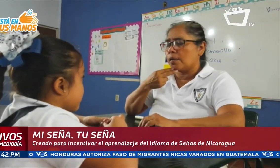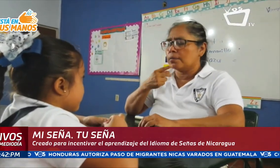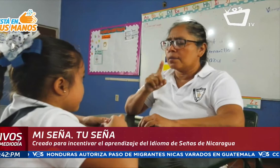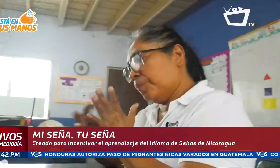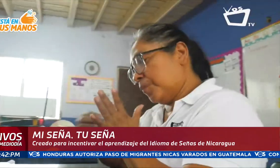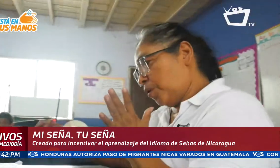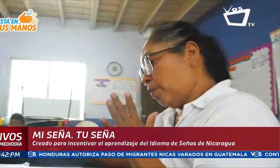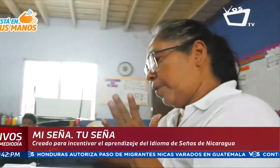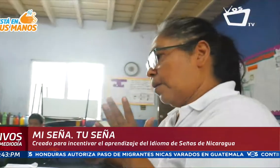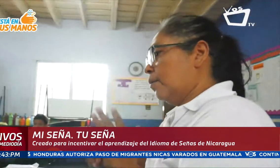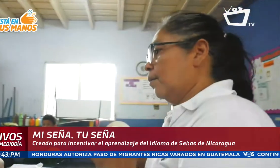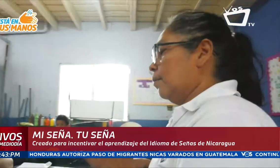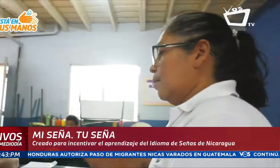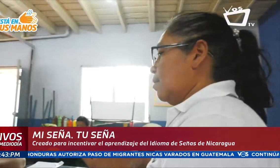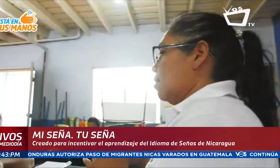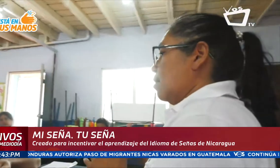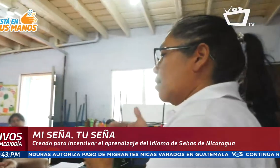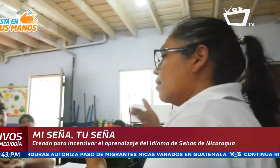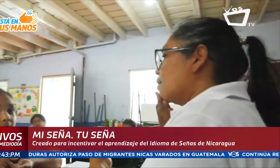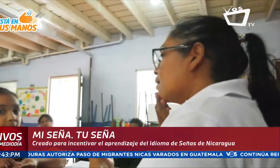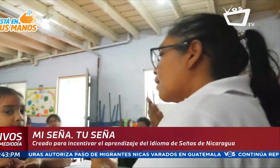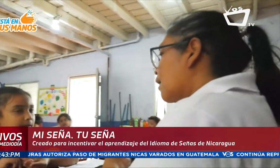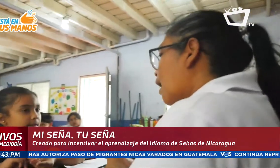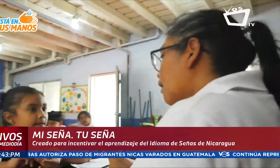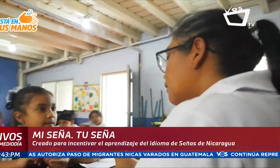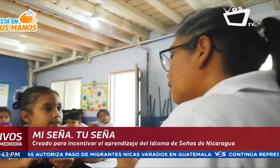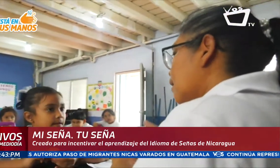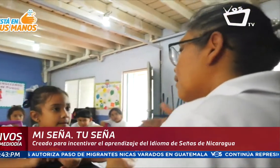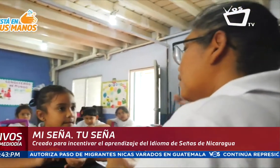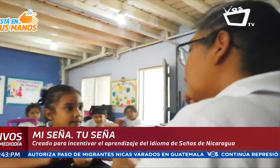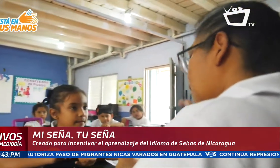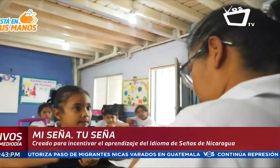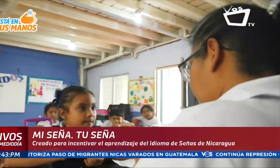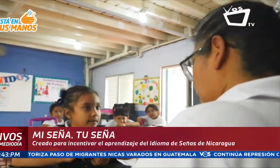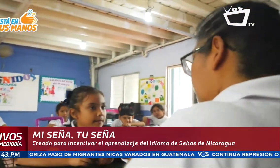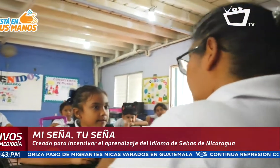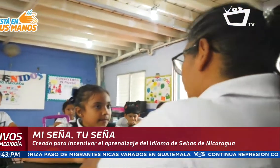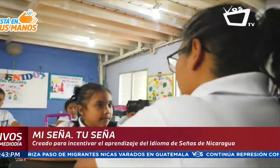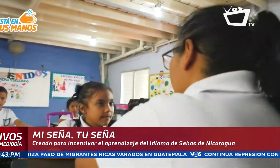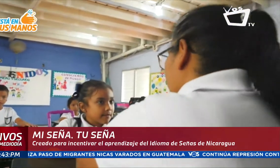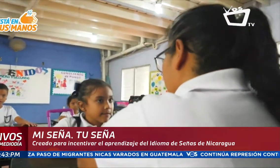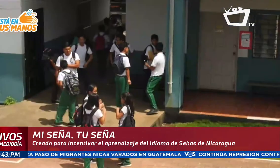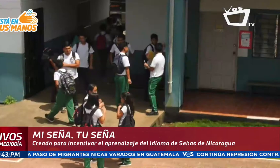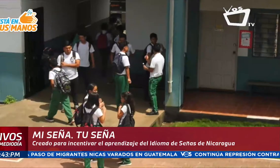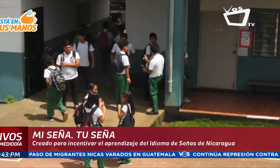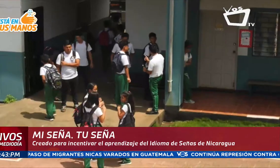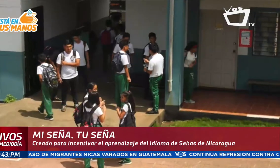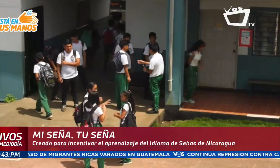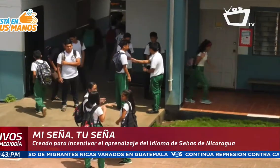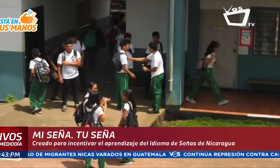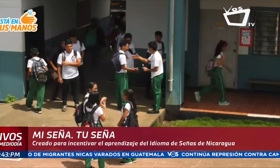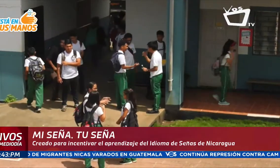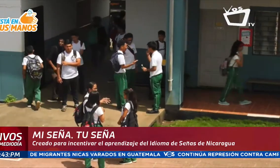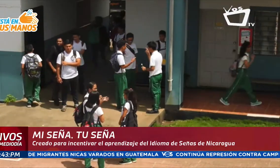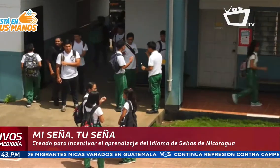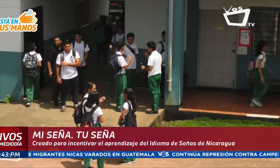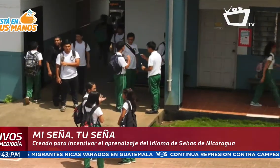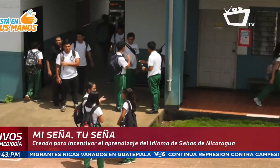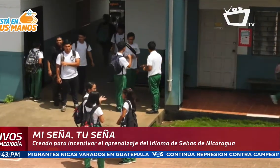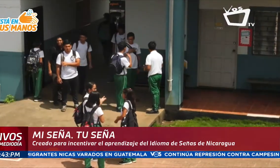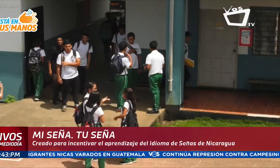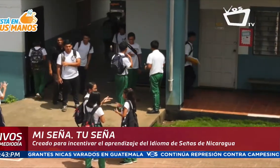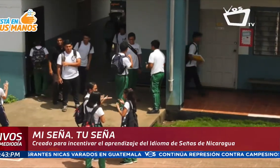muy dinámica y eso va también a crear una empatía con nuestra audiencia y creo que los